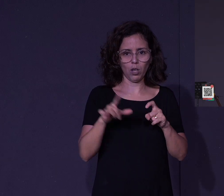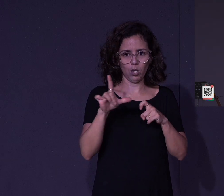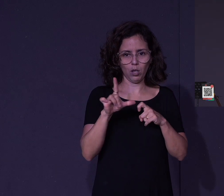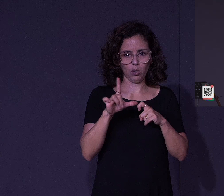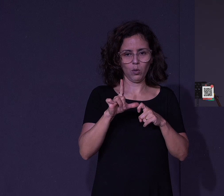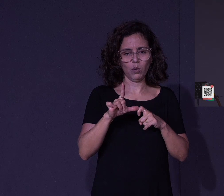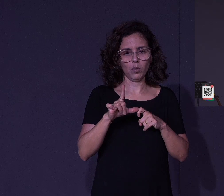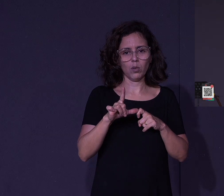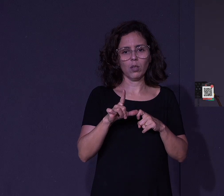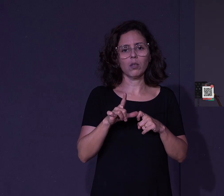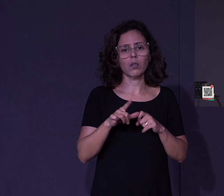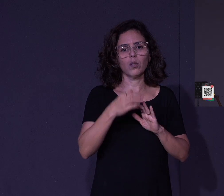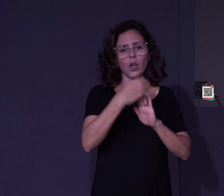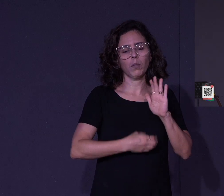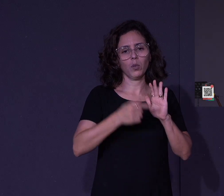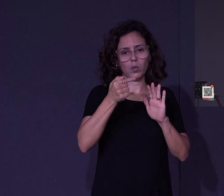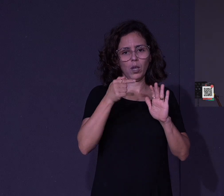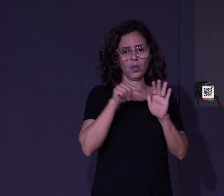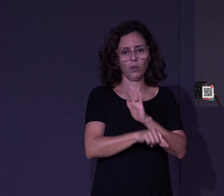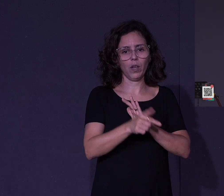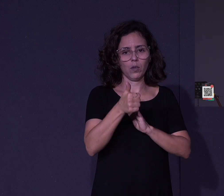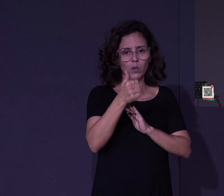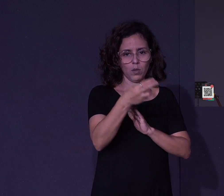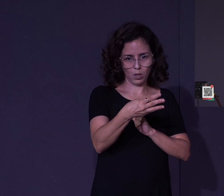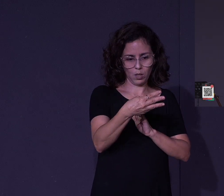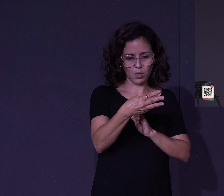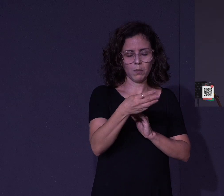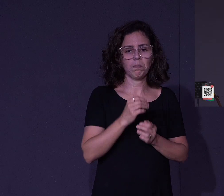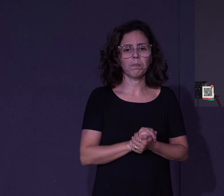vê-la, o Senhor se